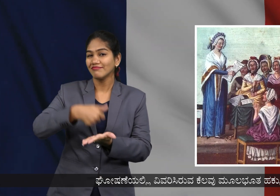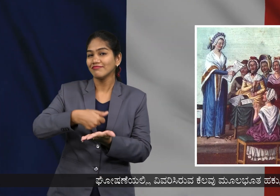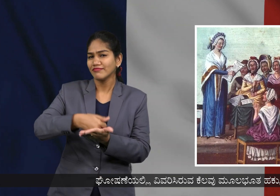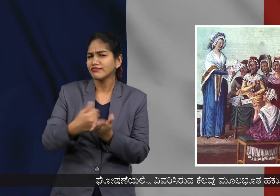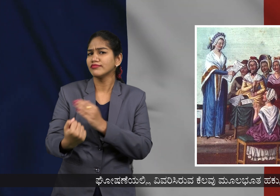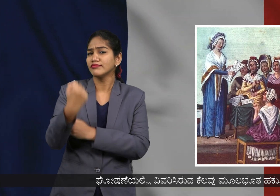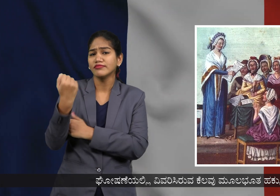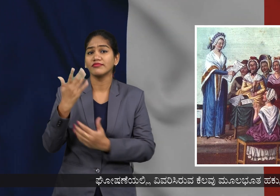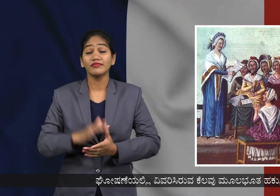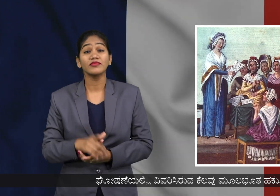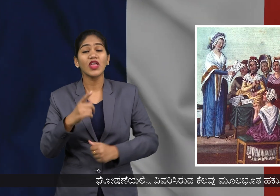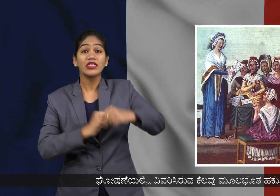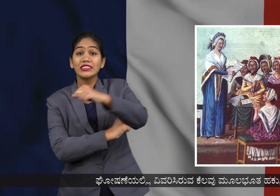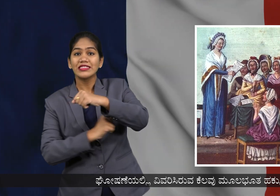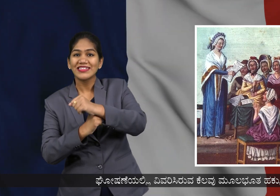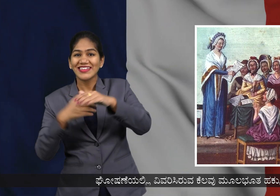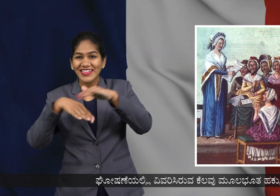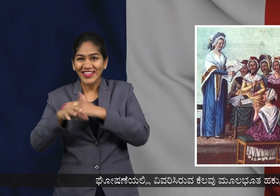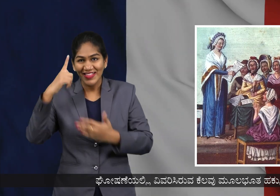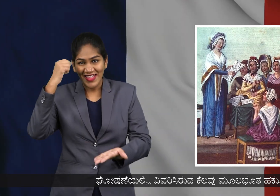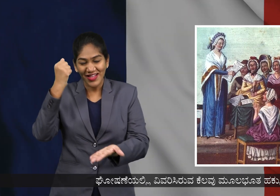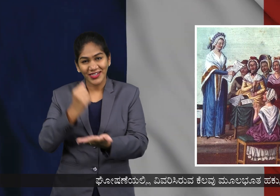ಘೋಷಣೆಯಲ್ಲಿ ವಿವರಿಸುವ ಕೆಲವು ಮೂಲಭೂತ ಹಕ್ಕುಗಳು: